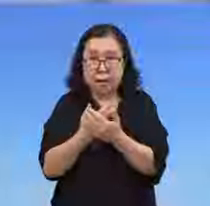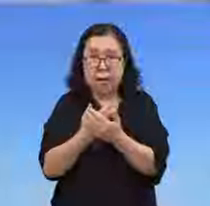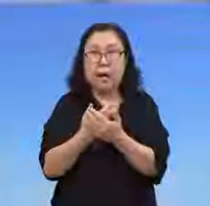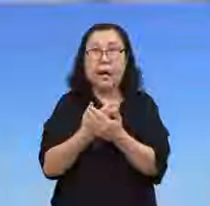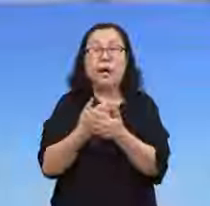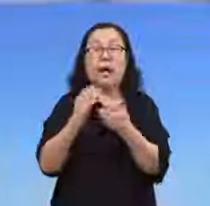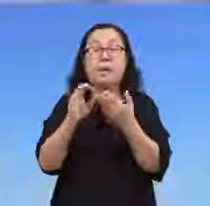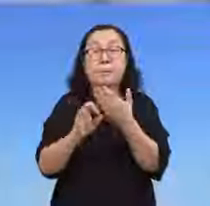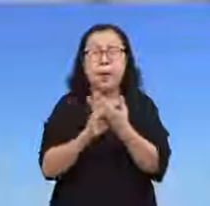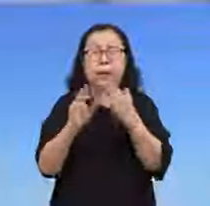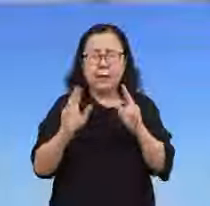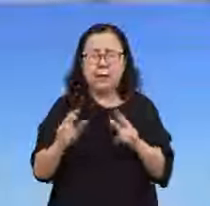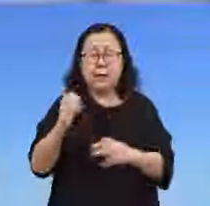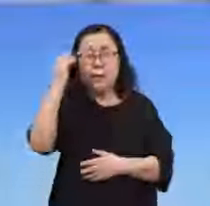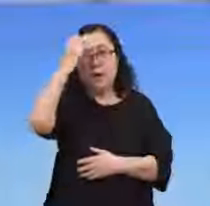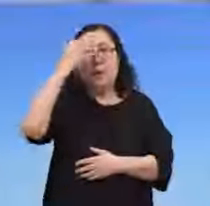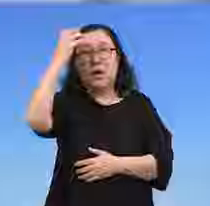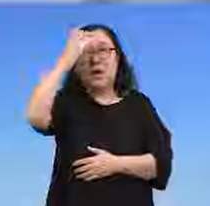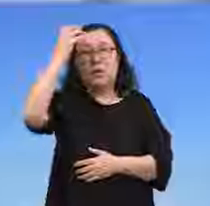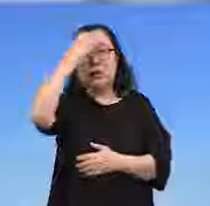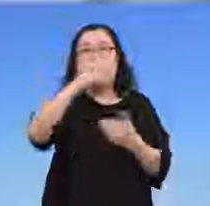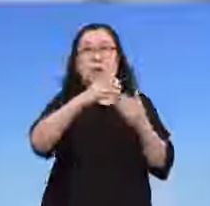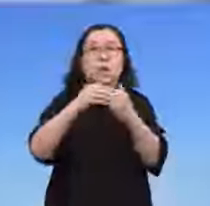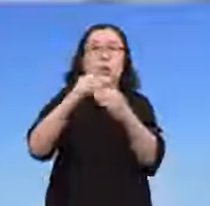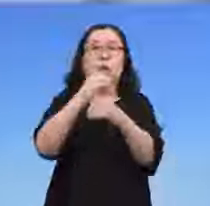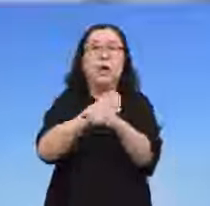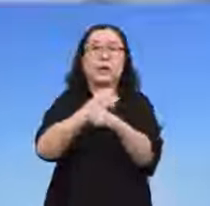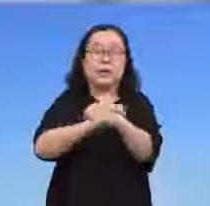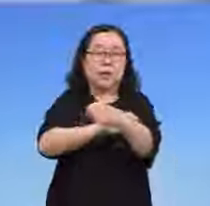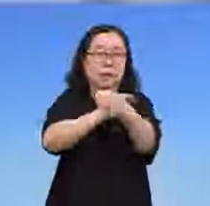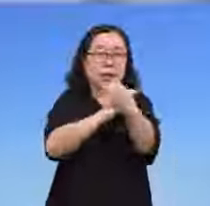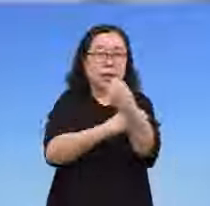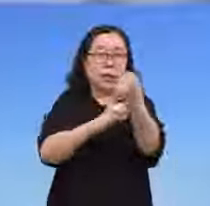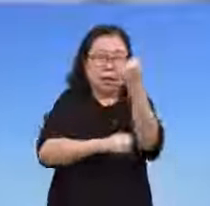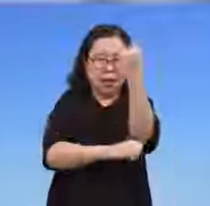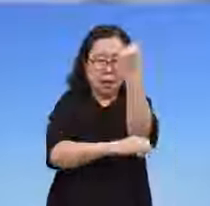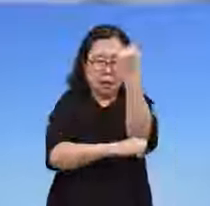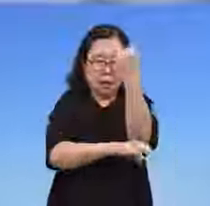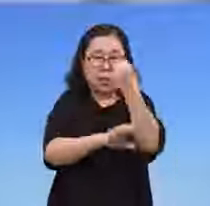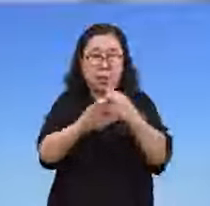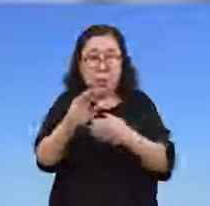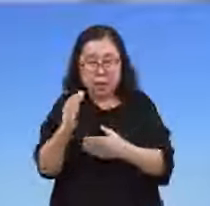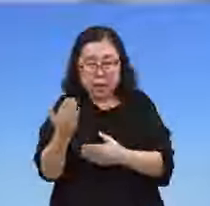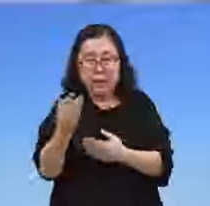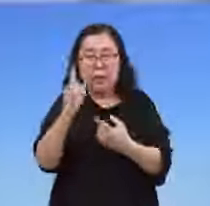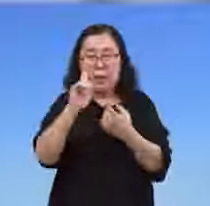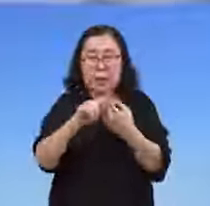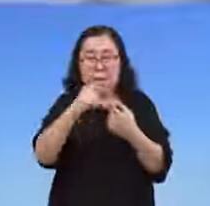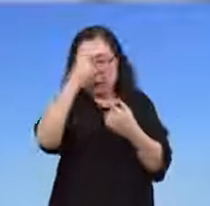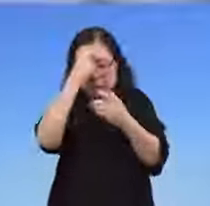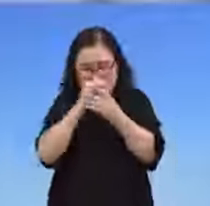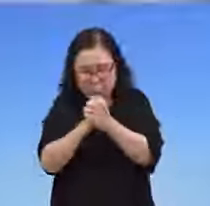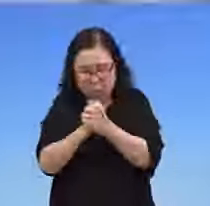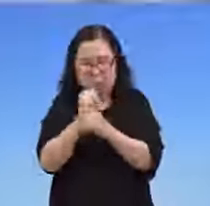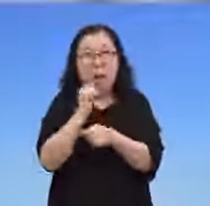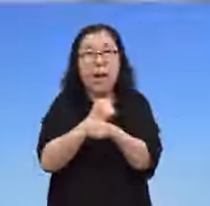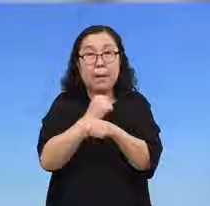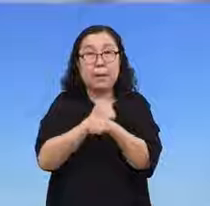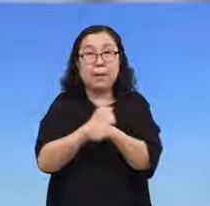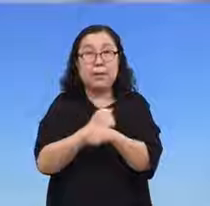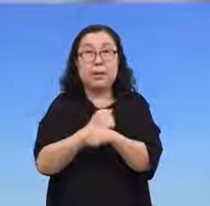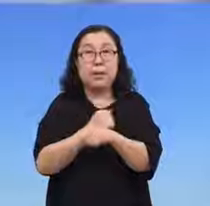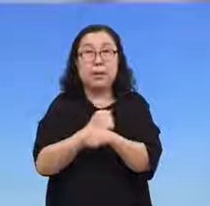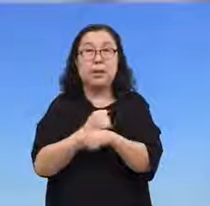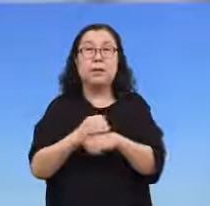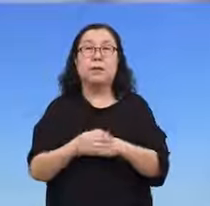이제 성령님 인도하시는 그 능력의 원천 되시는 그분의 이끄시는 대로 기도를 하게 되면, 우리가